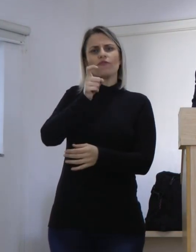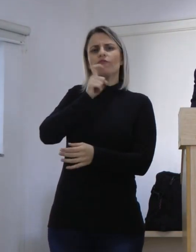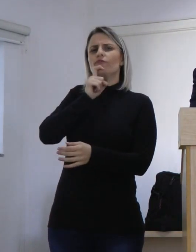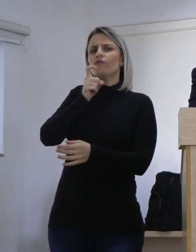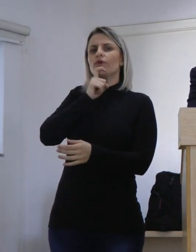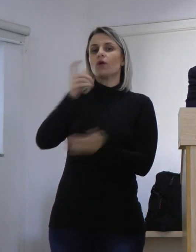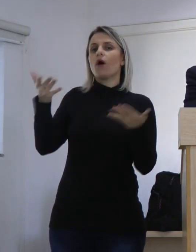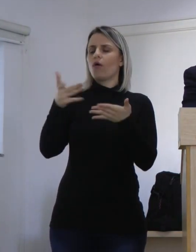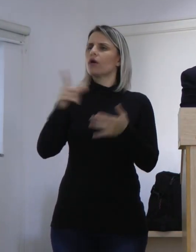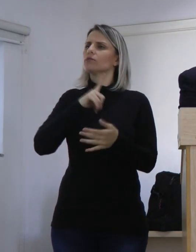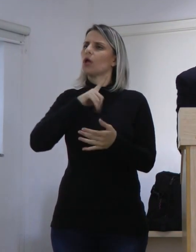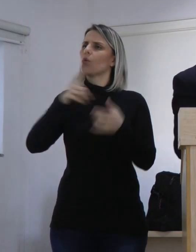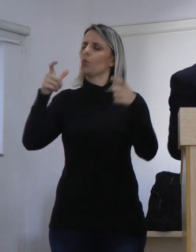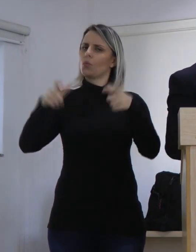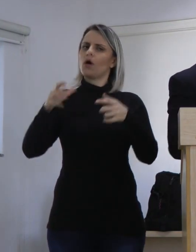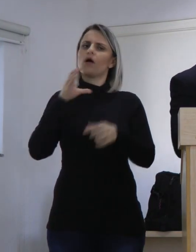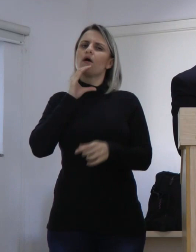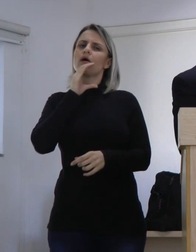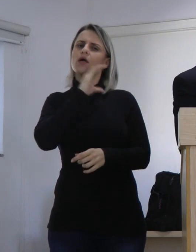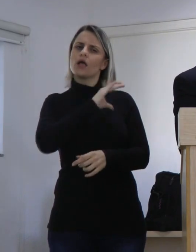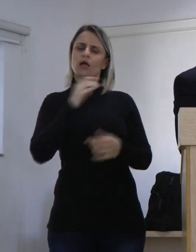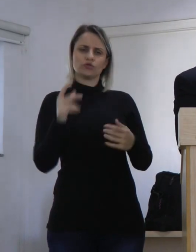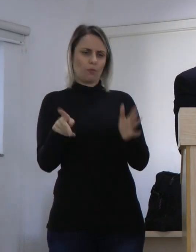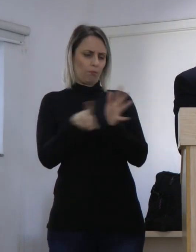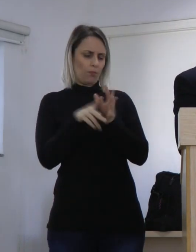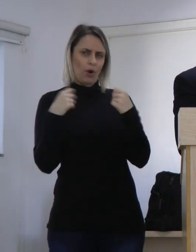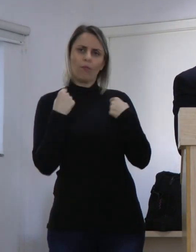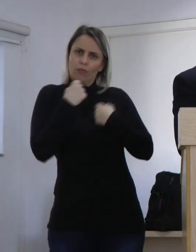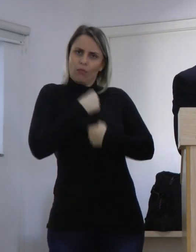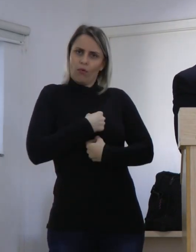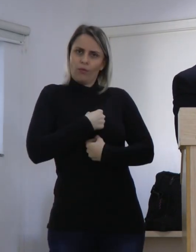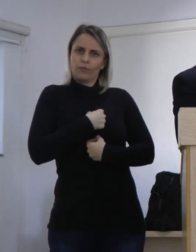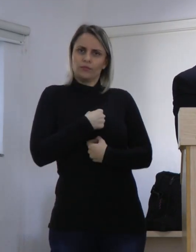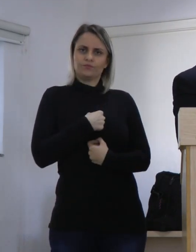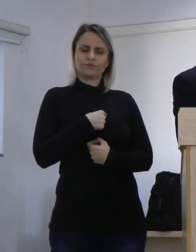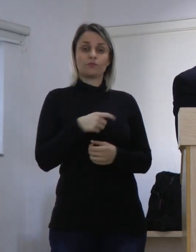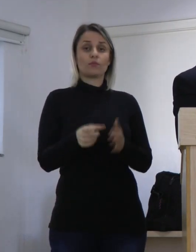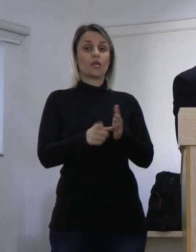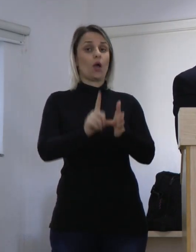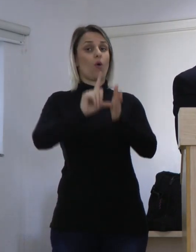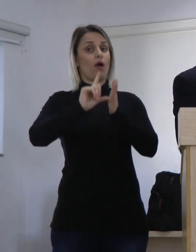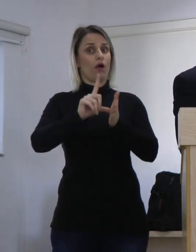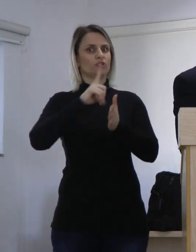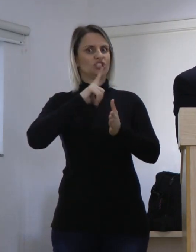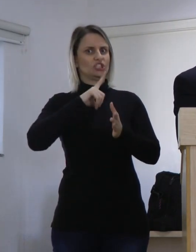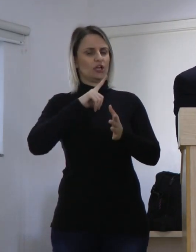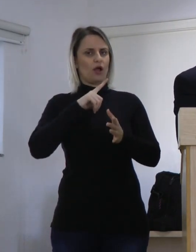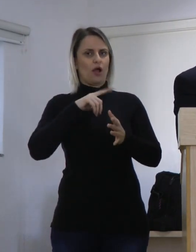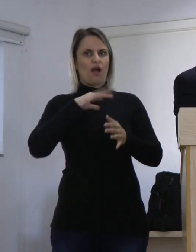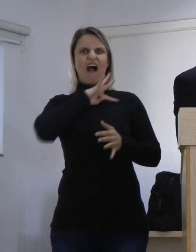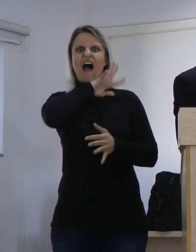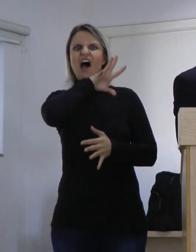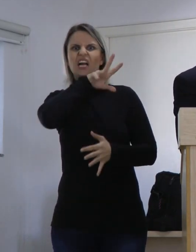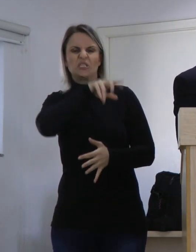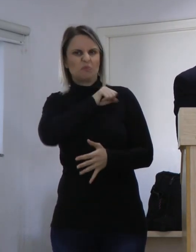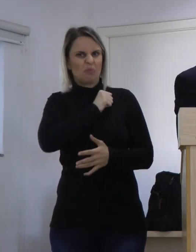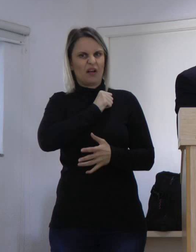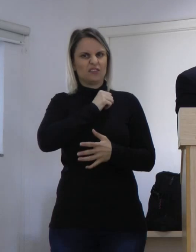muitos lugares. Temos roupas adequadas, não é? Antes tantos animais ferozes,